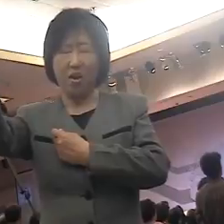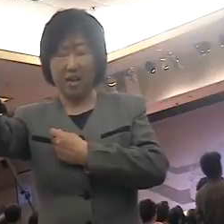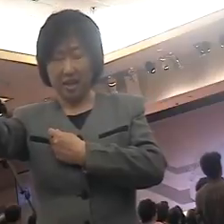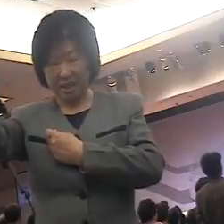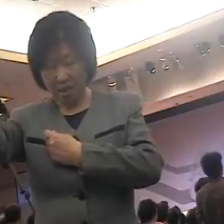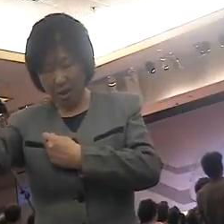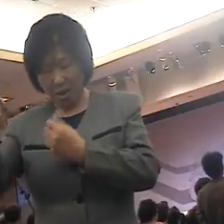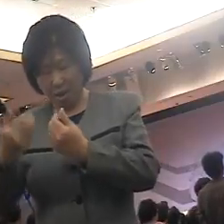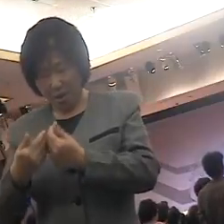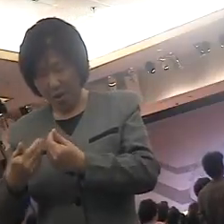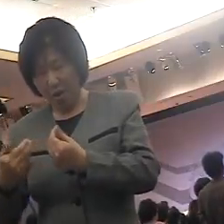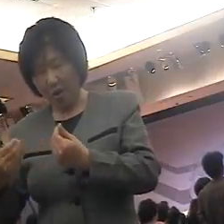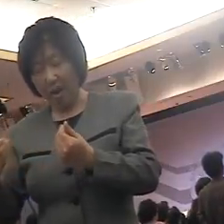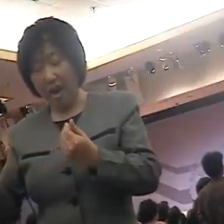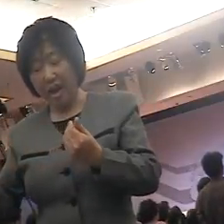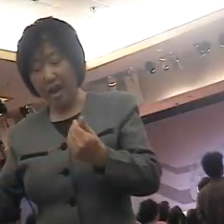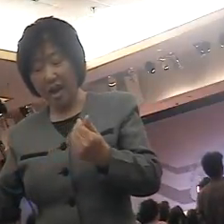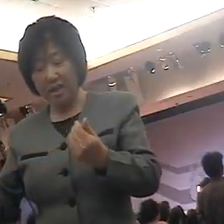멀리